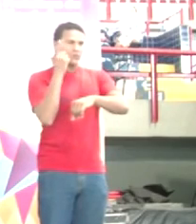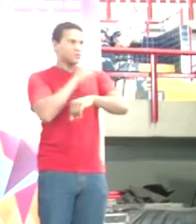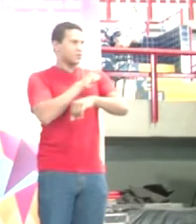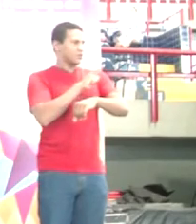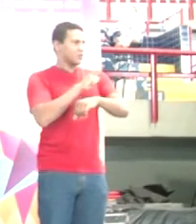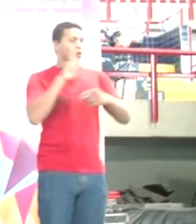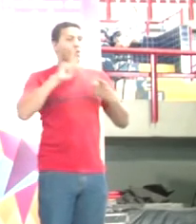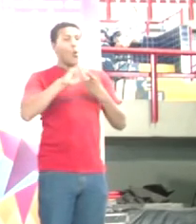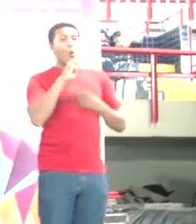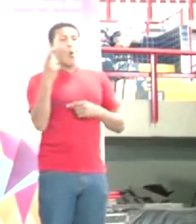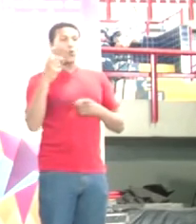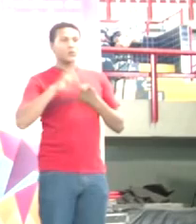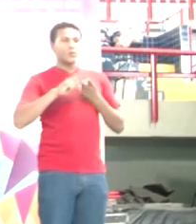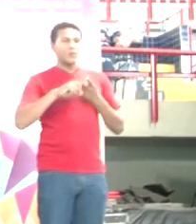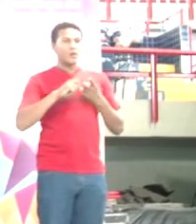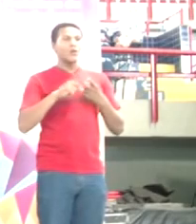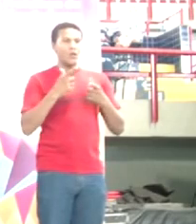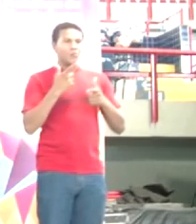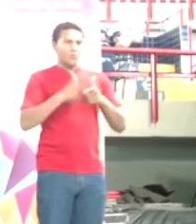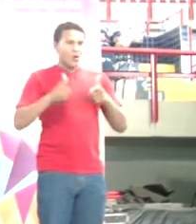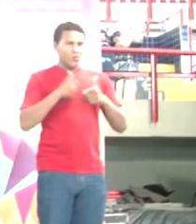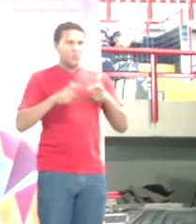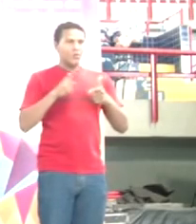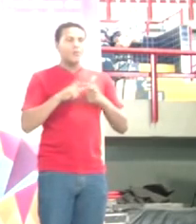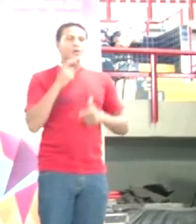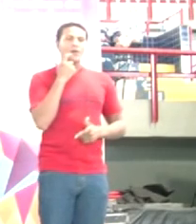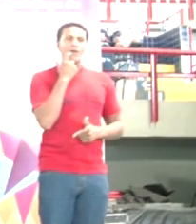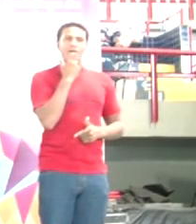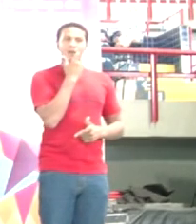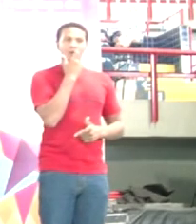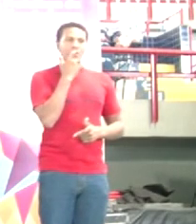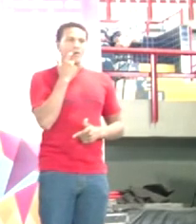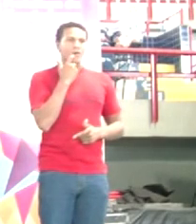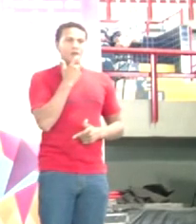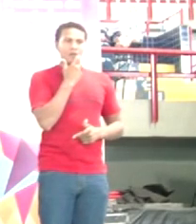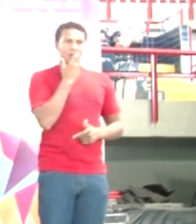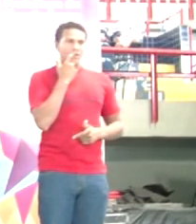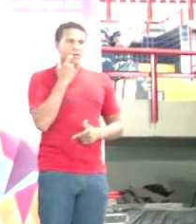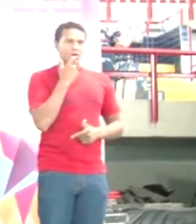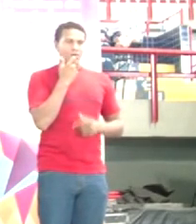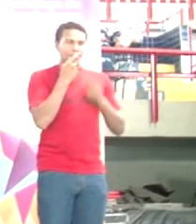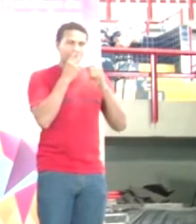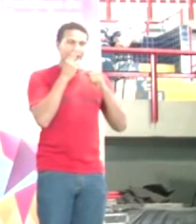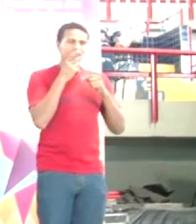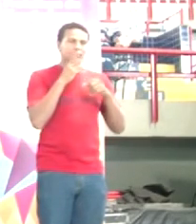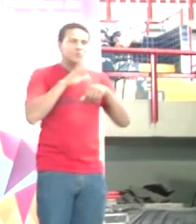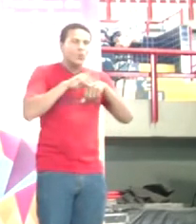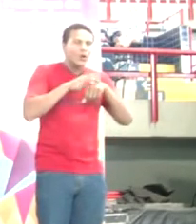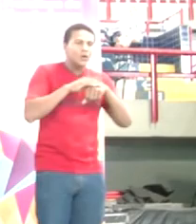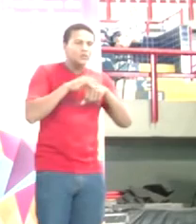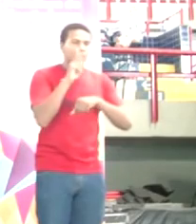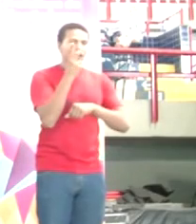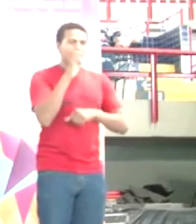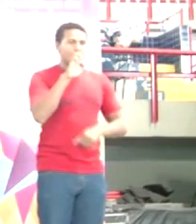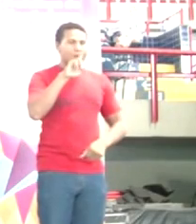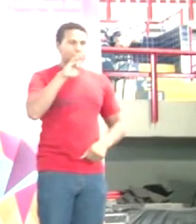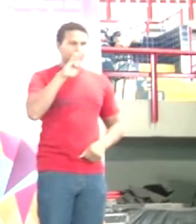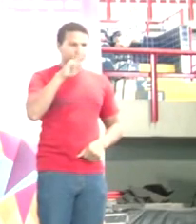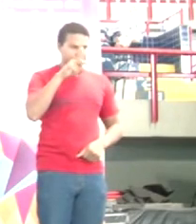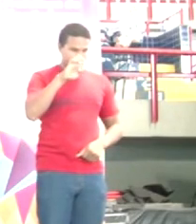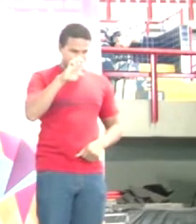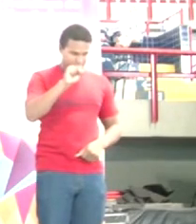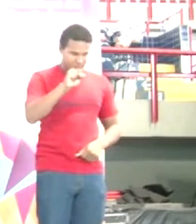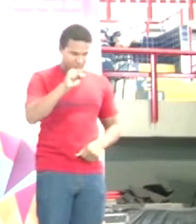para herpes hoje você utiliza muitas vezes um antiviral. E aí você vai utilizar agora, né, se Deus quiser daqui a alguns